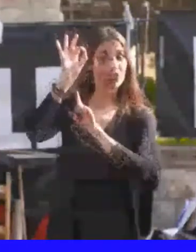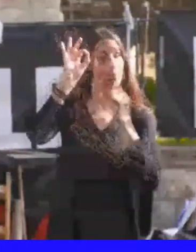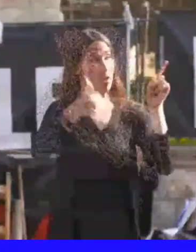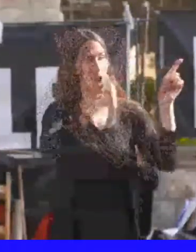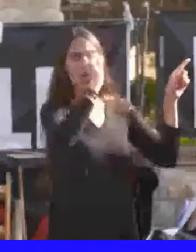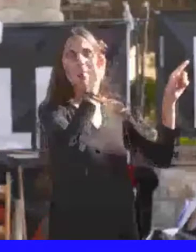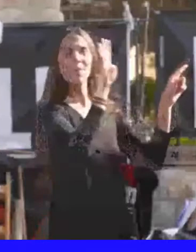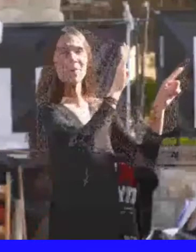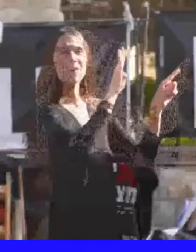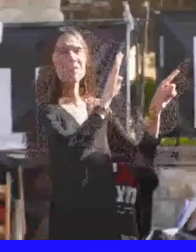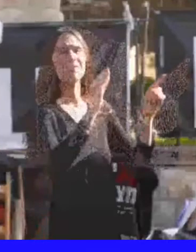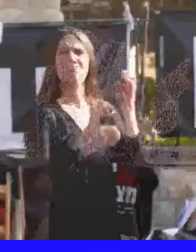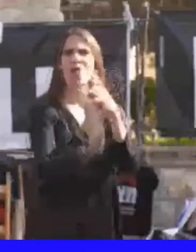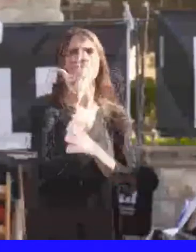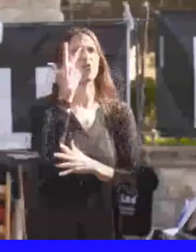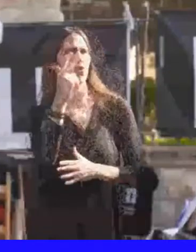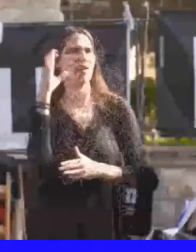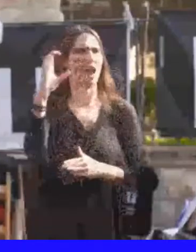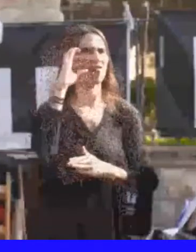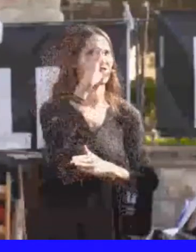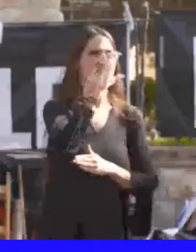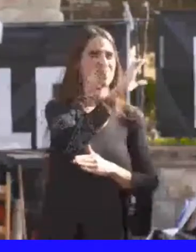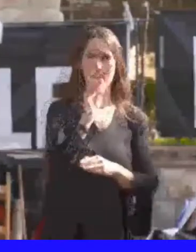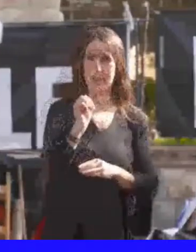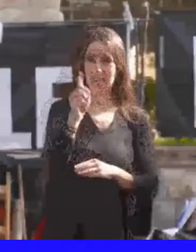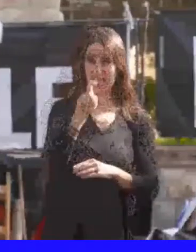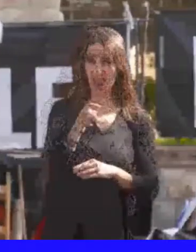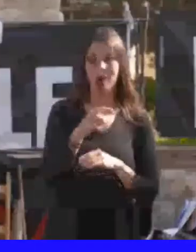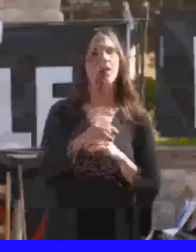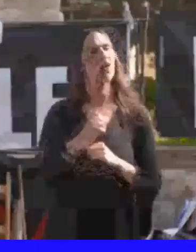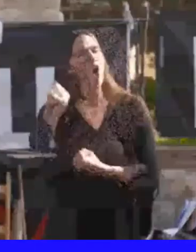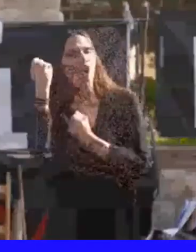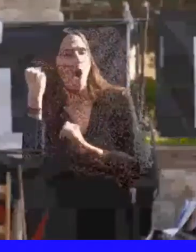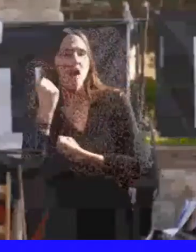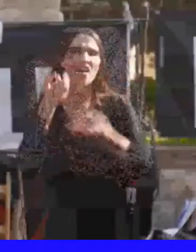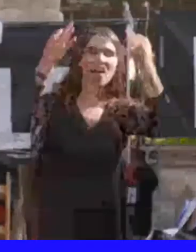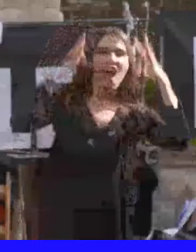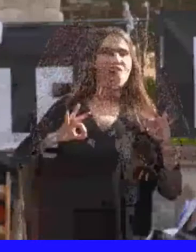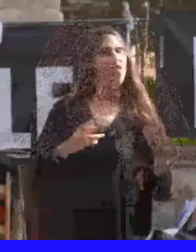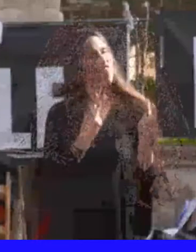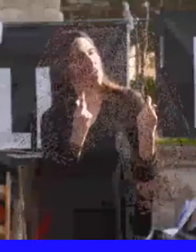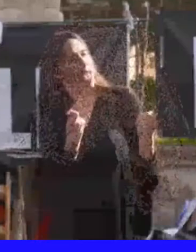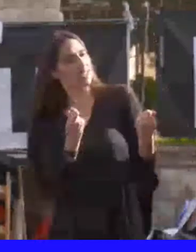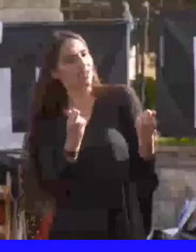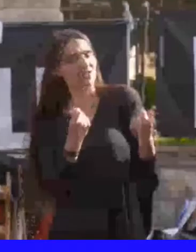ביבי 3 כ"פים של מיקי זוהר. כוח, כבוד וכסף.